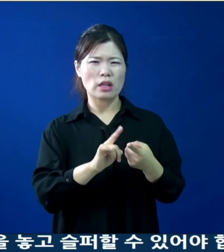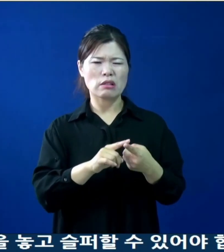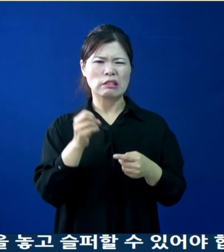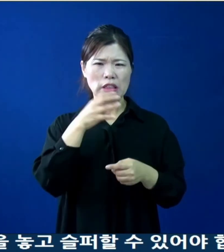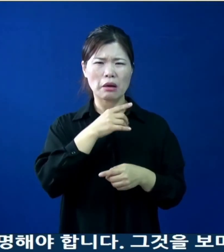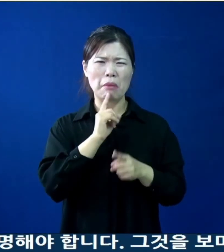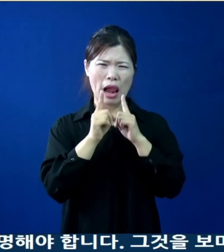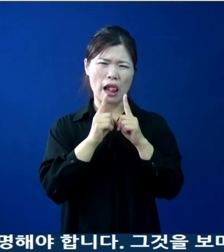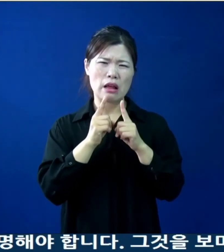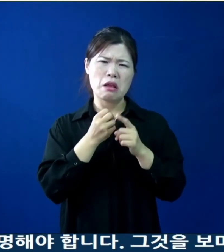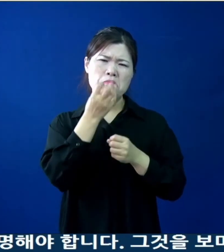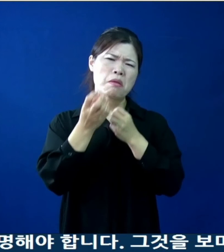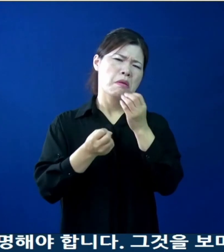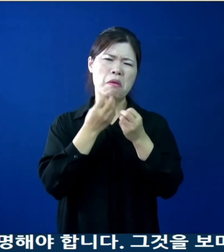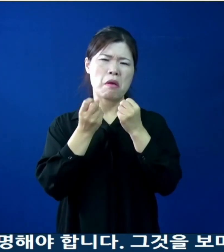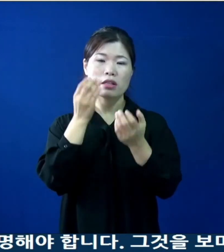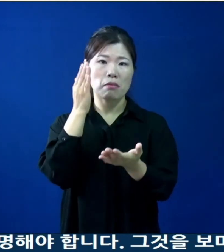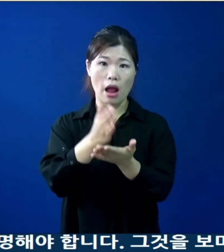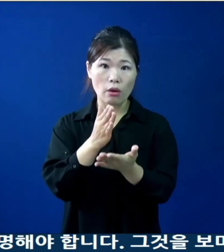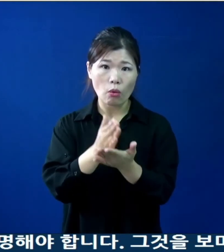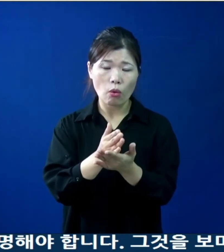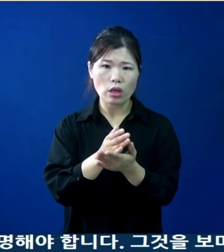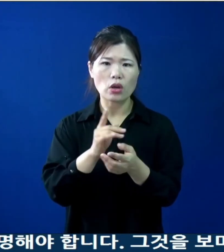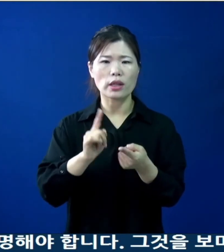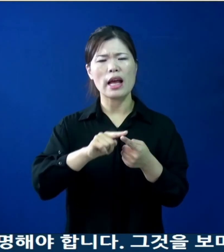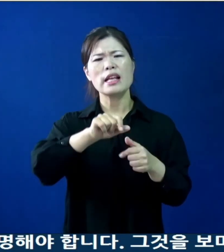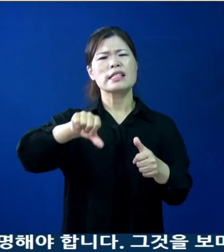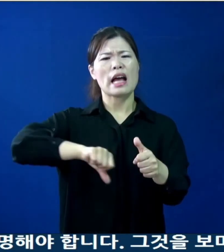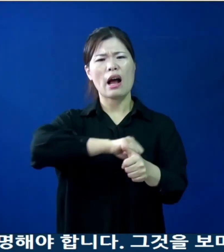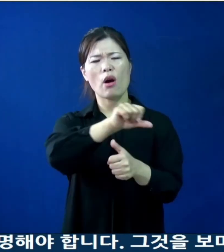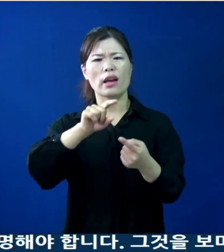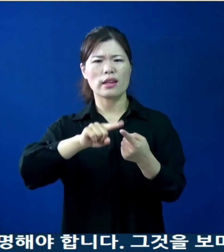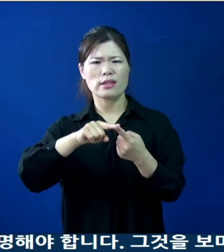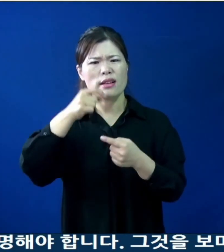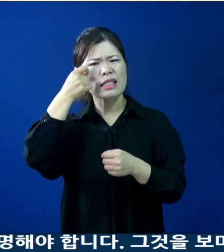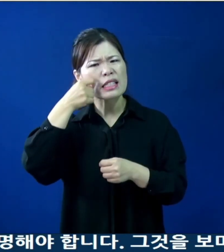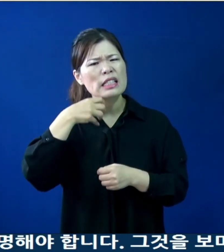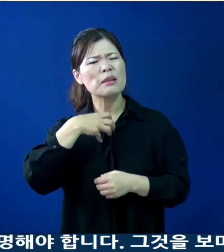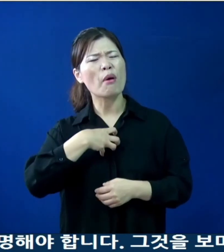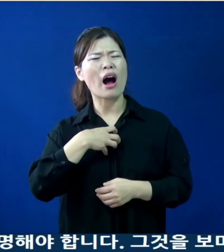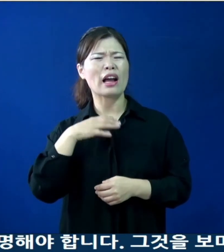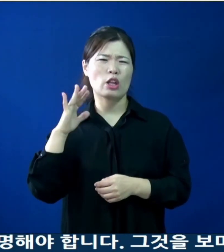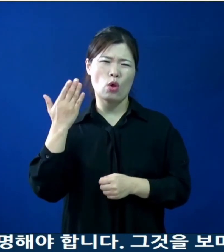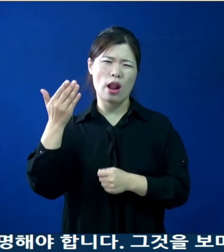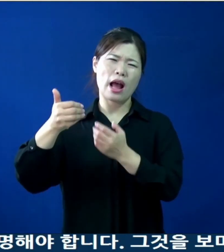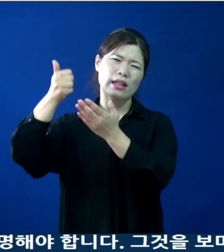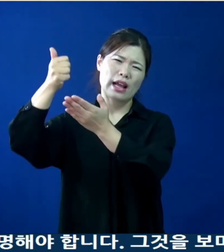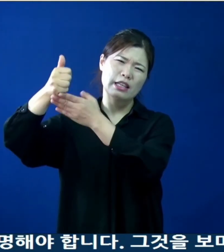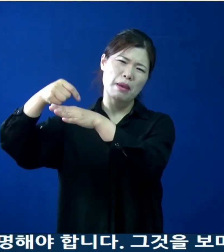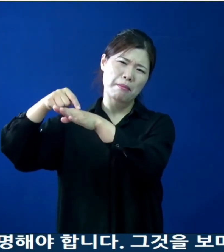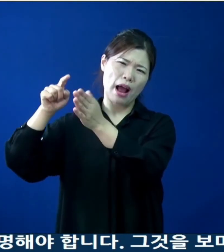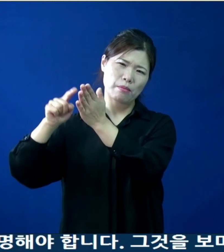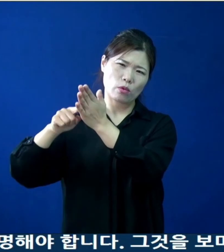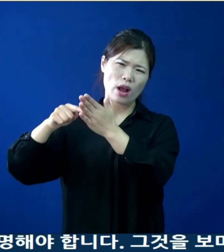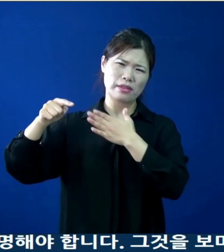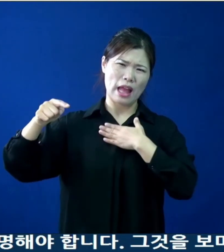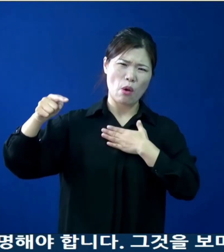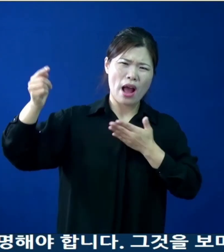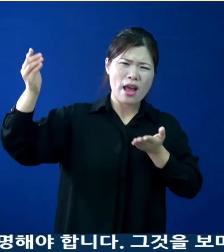아니라 그 상황을 보면서 슬퍼하실 하나님의 마음과